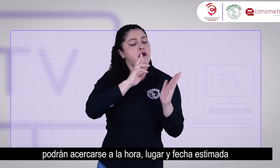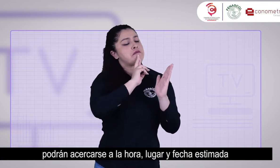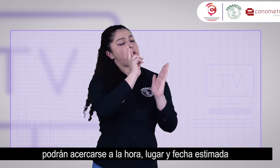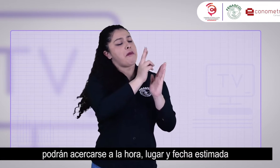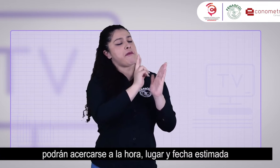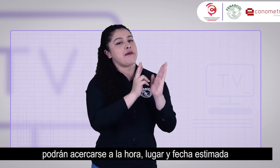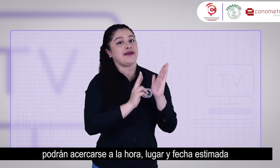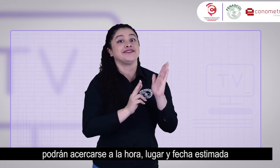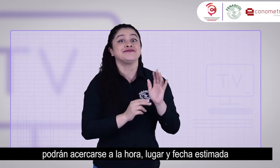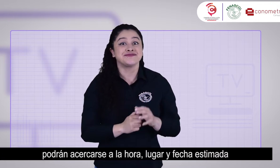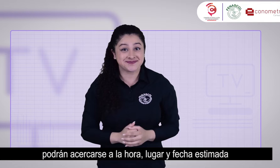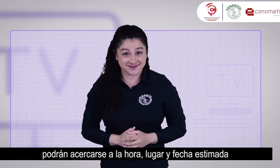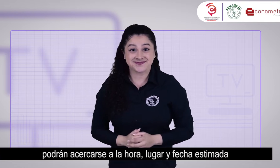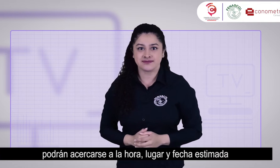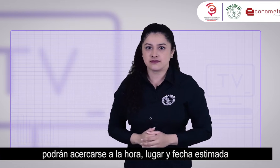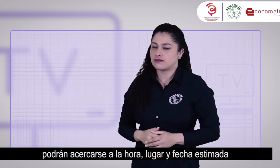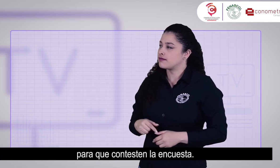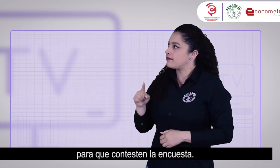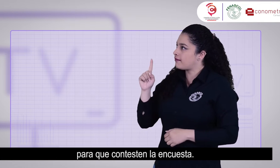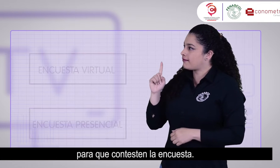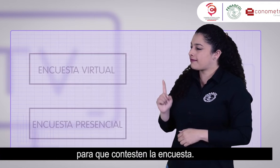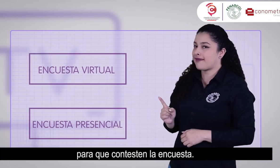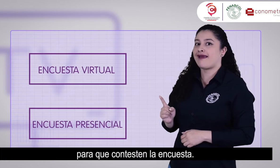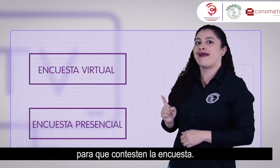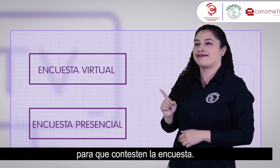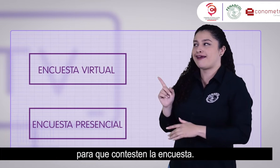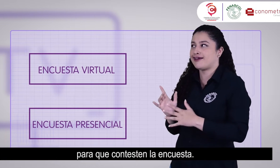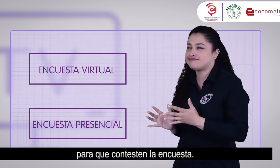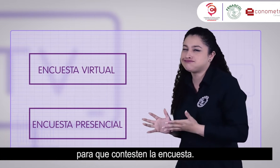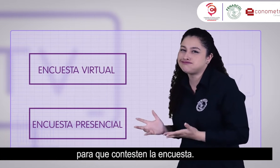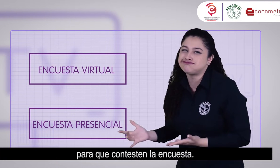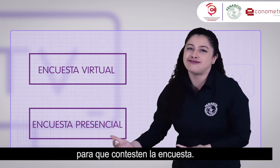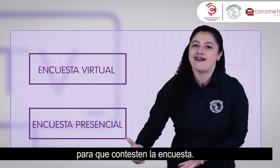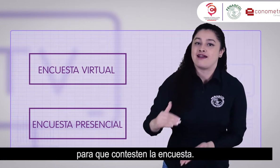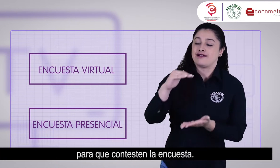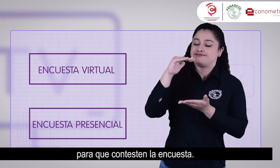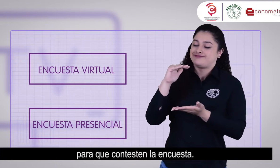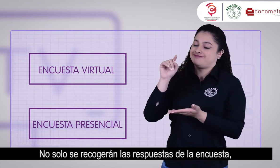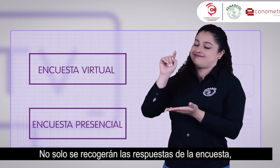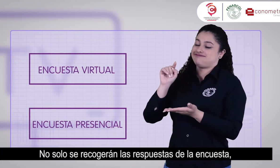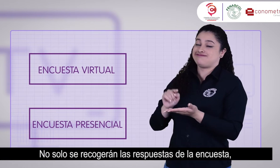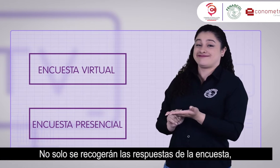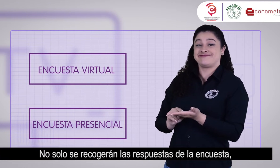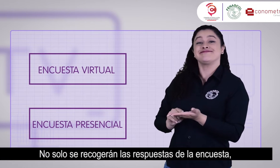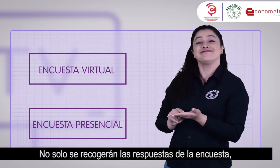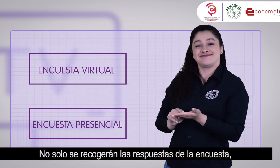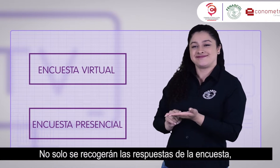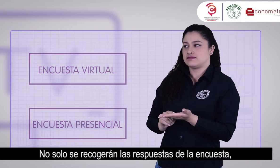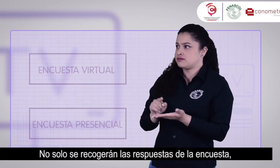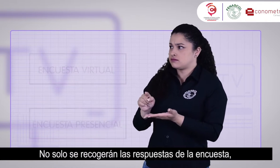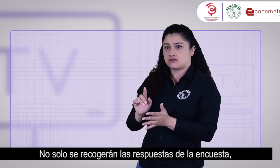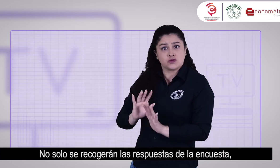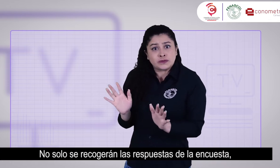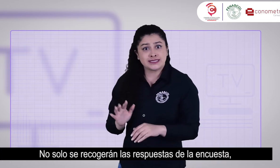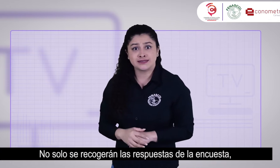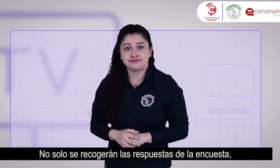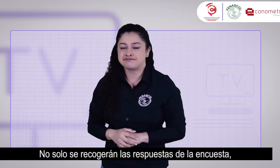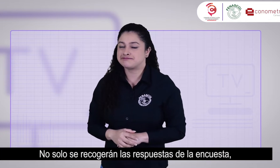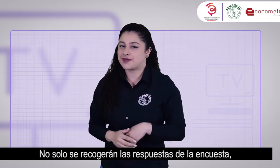hora, lugar y fecha estimada para que contesten la encuesta. No solo se recogerán las respuestas de la encuesta.